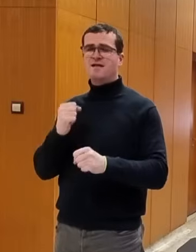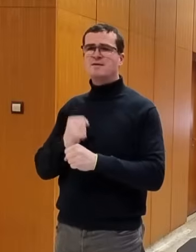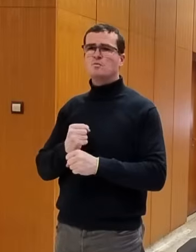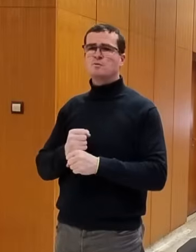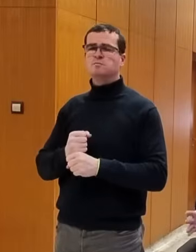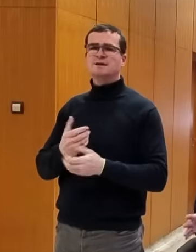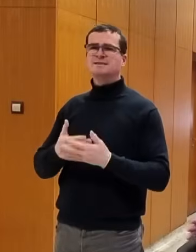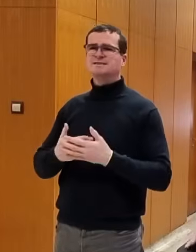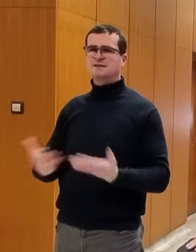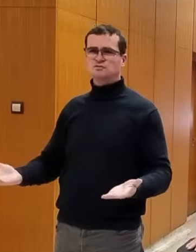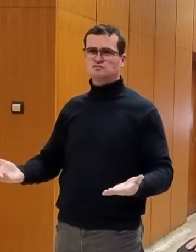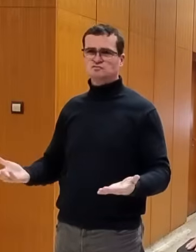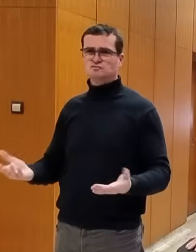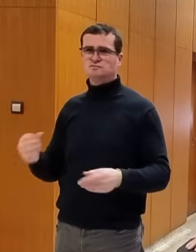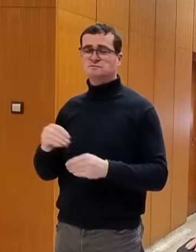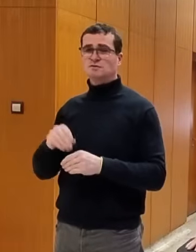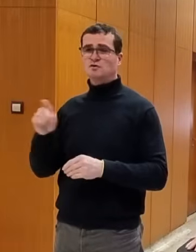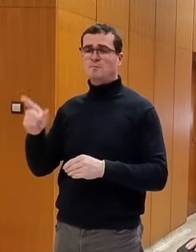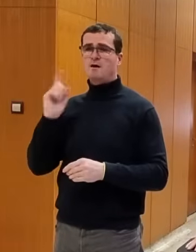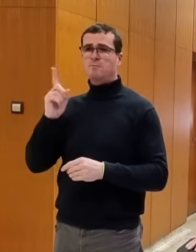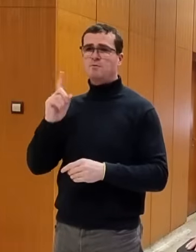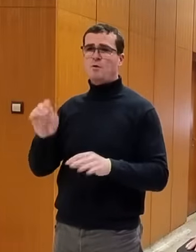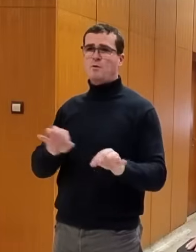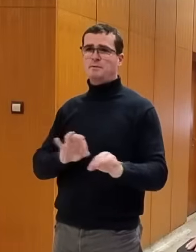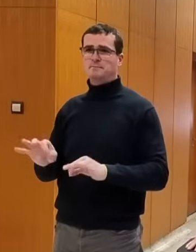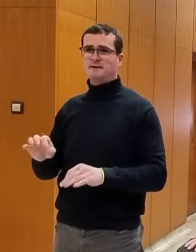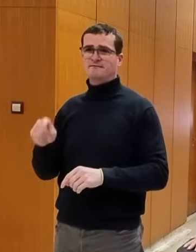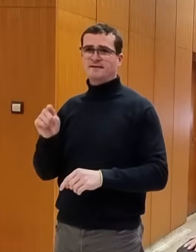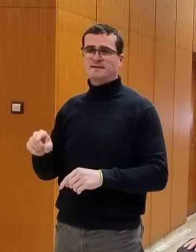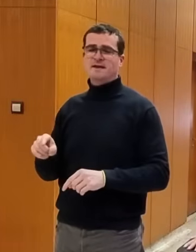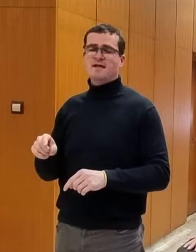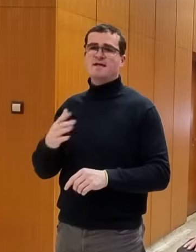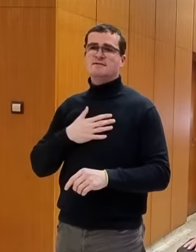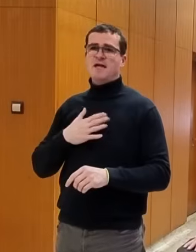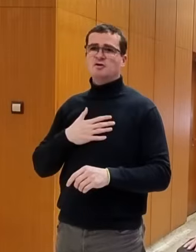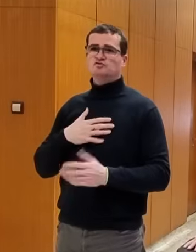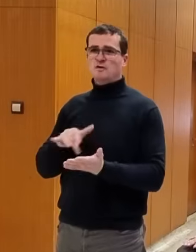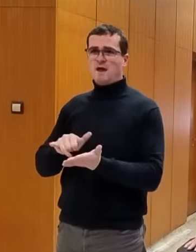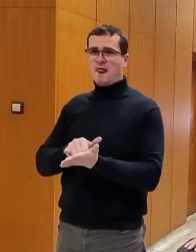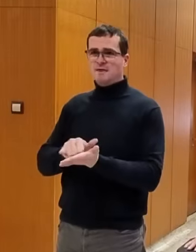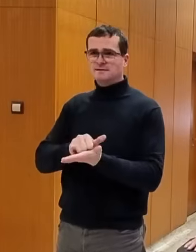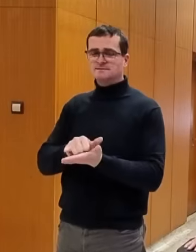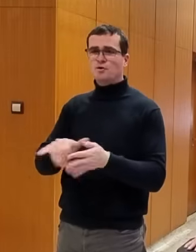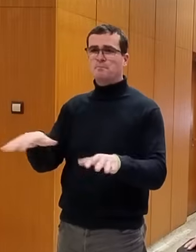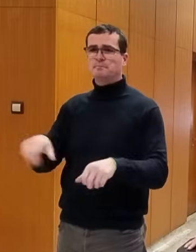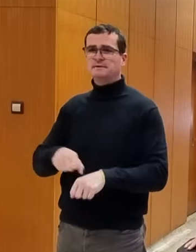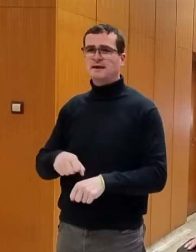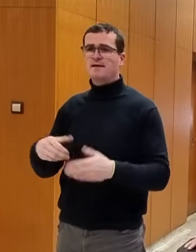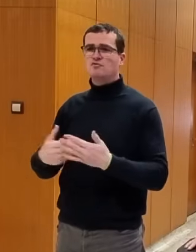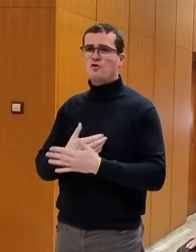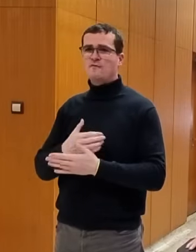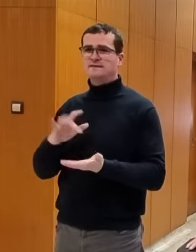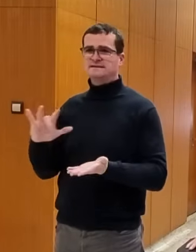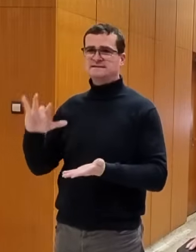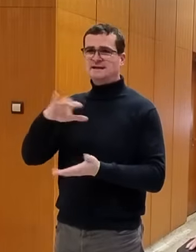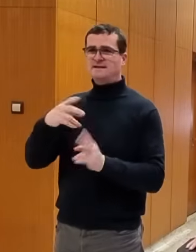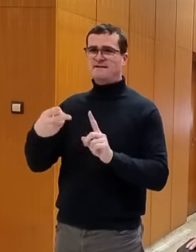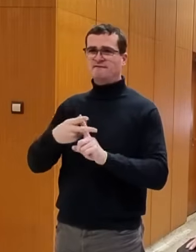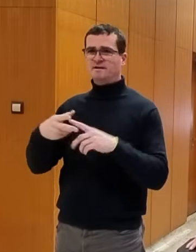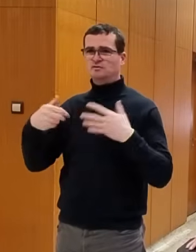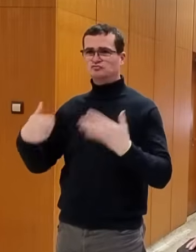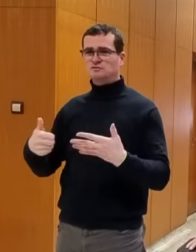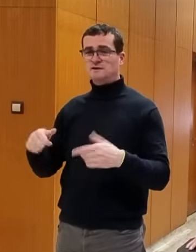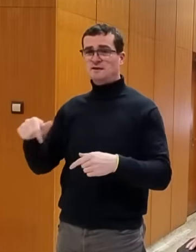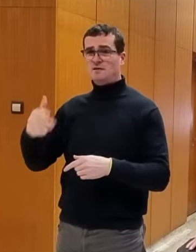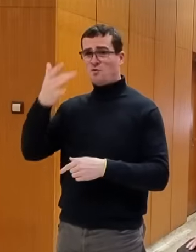neurobila v podstate nič k tomu, aby boli pripravené naše letiská k prijatiu nových stíhačiek F-16